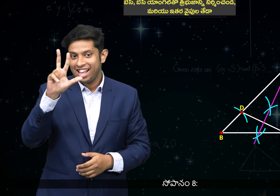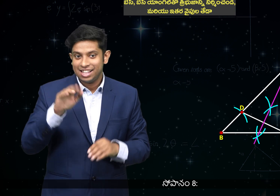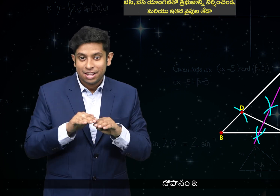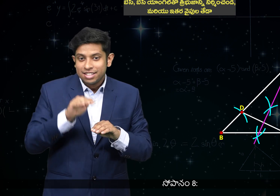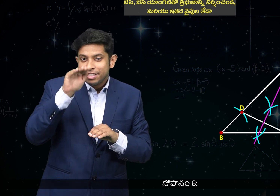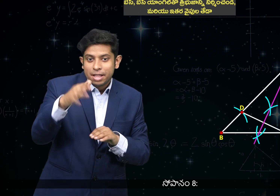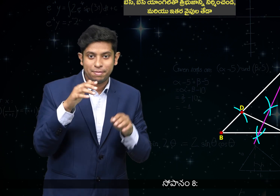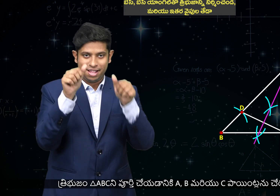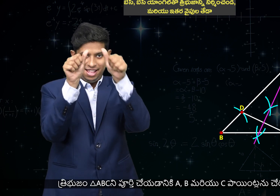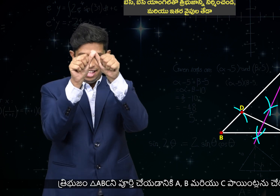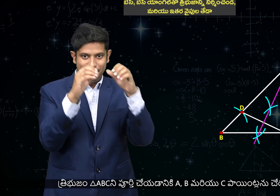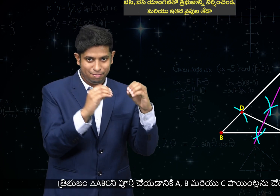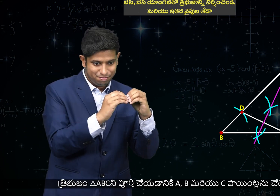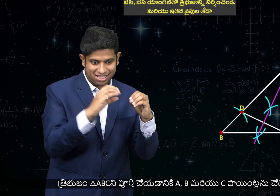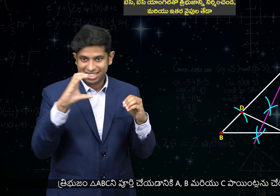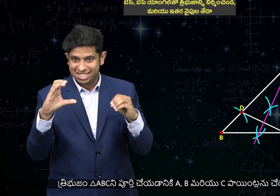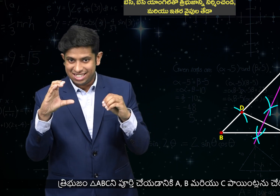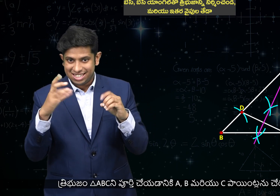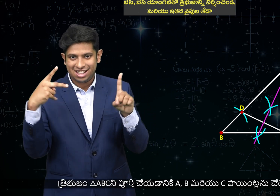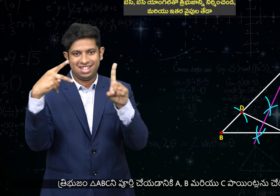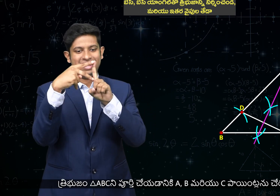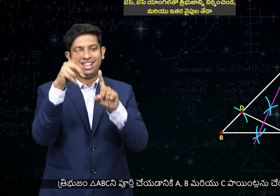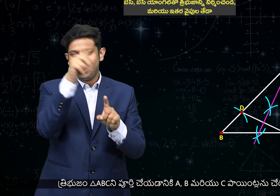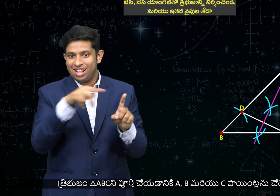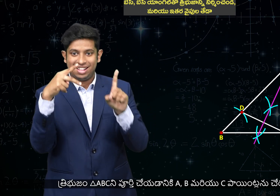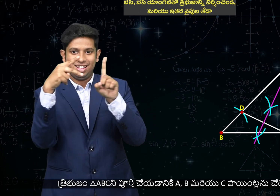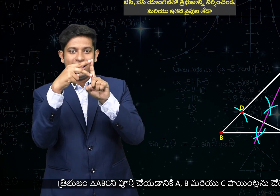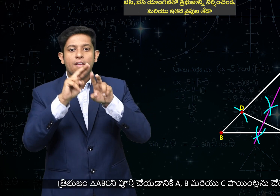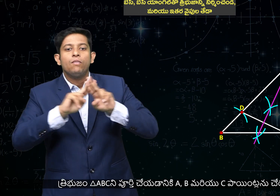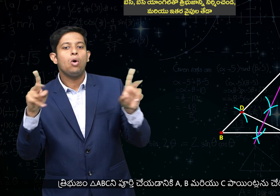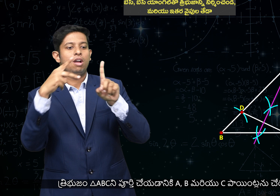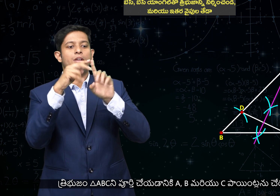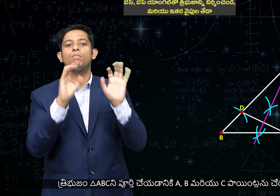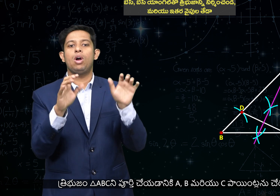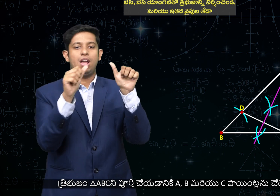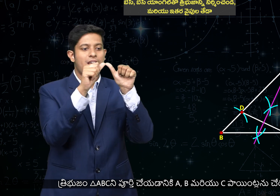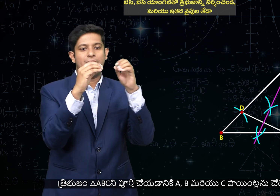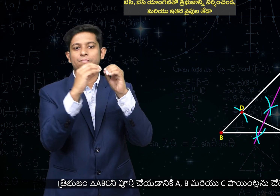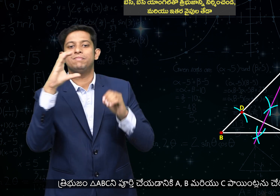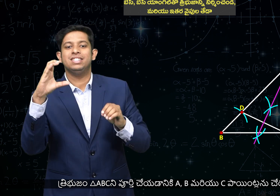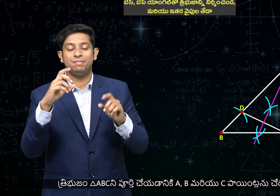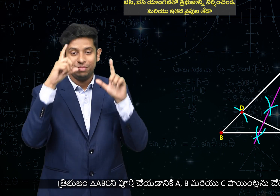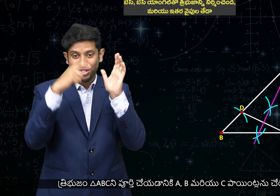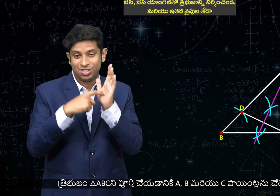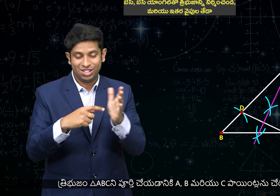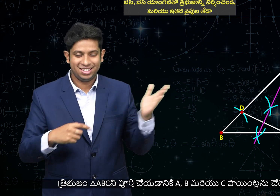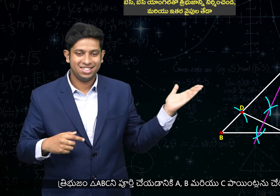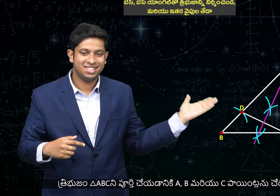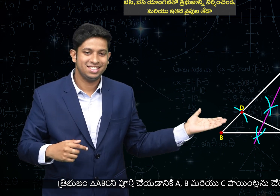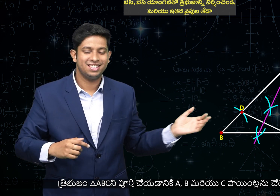సోపానం 8. త్రిభుజం ట్రయాంగిల్ ఏబీసీని పూర్తి చేయడానికి ఏ, బి మరియు సి పాయింట్లను